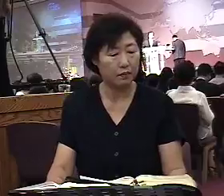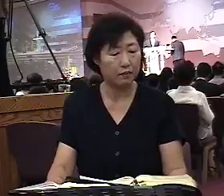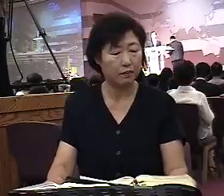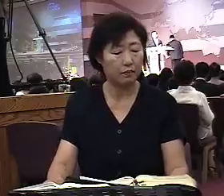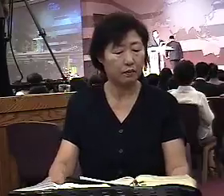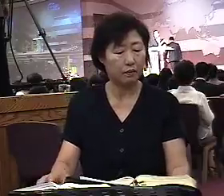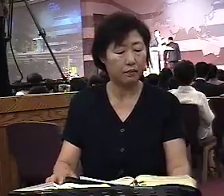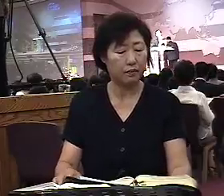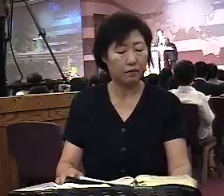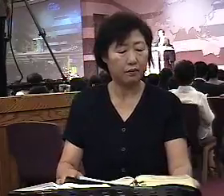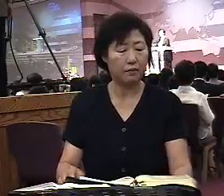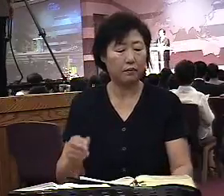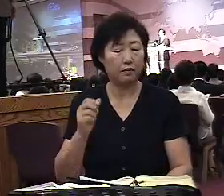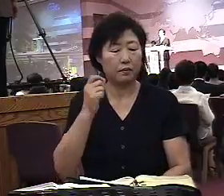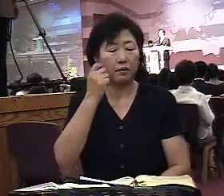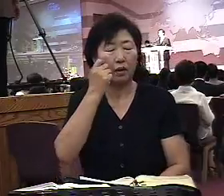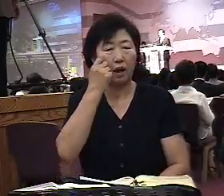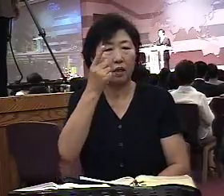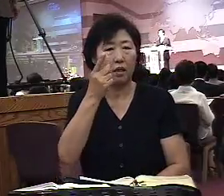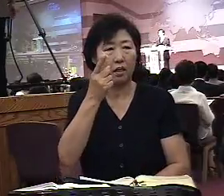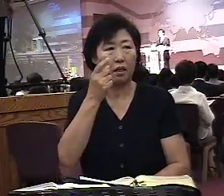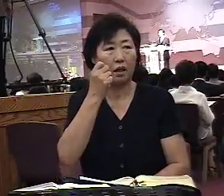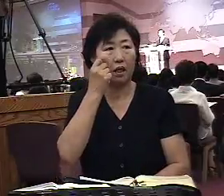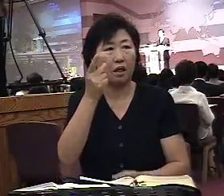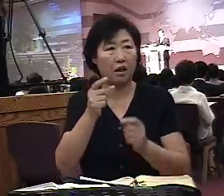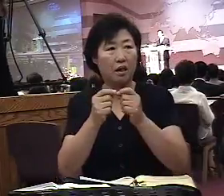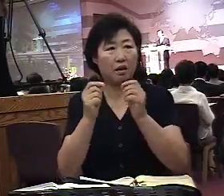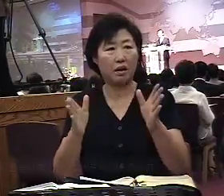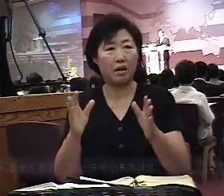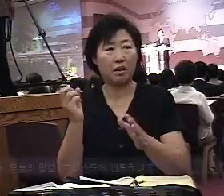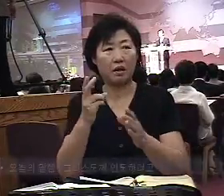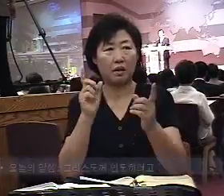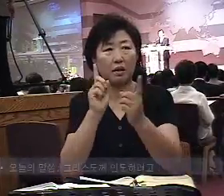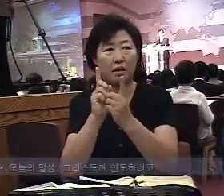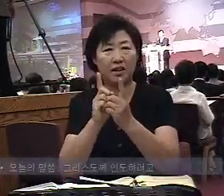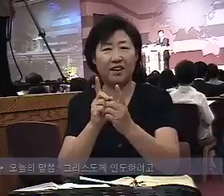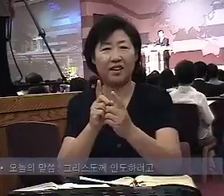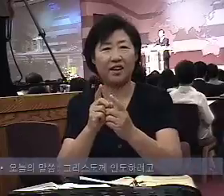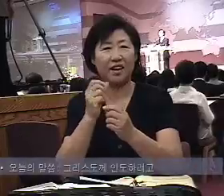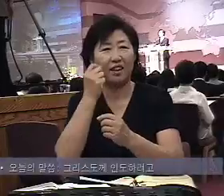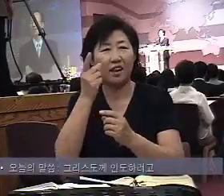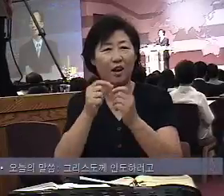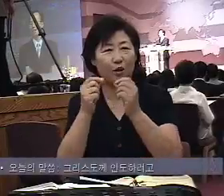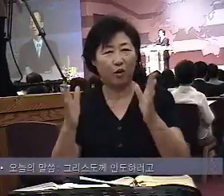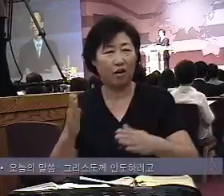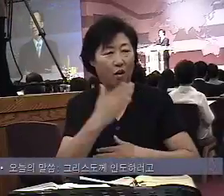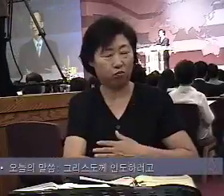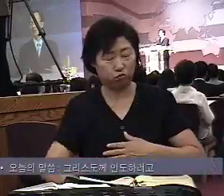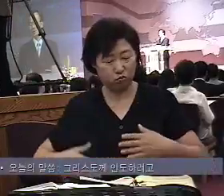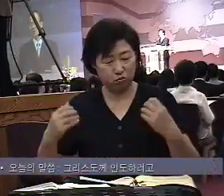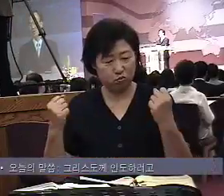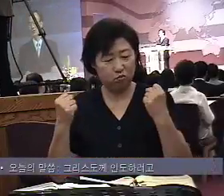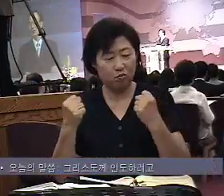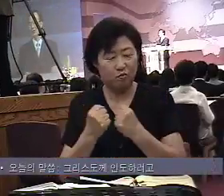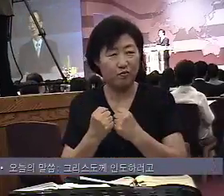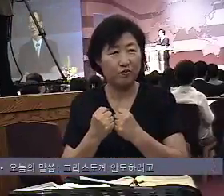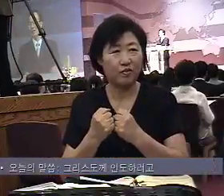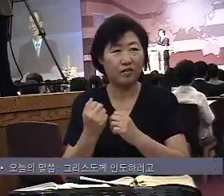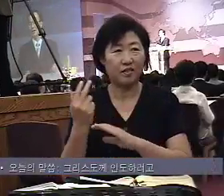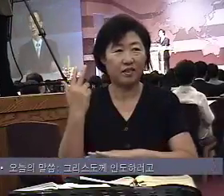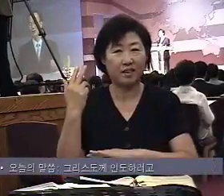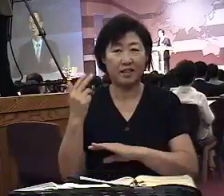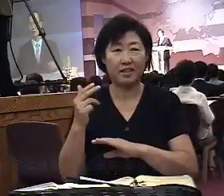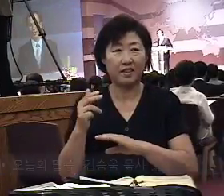여러분, 한 달 만에 다시 뵙는 것 같습니다. 한 달 동안 강건하셨으리라 믿고요. 지난 지진이 있었을